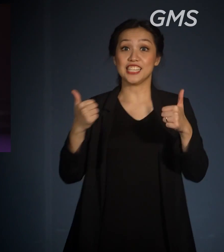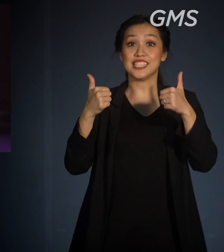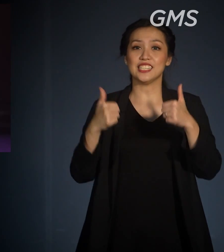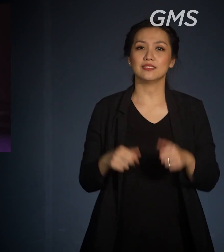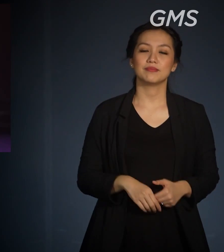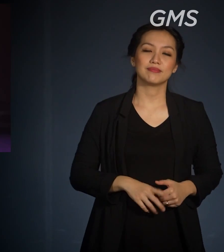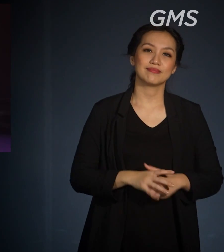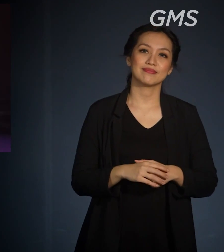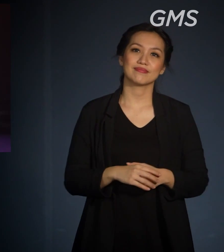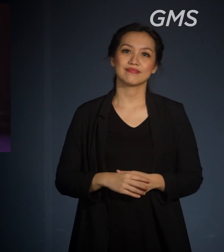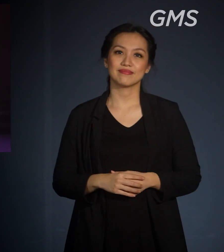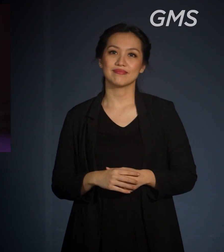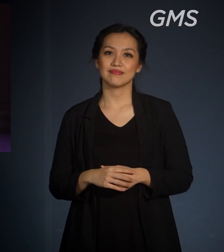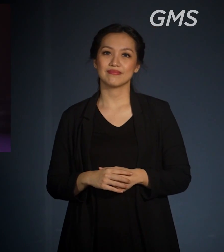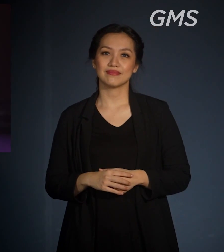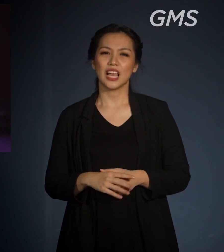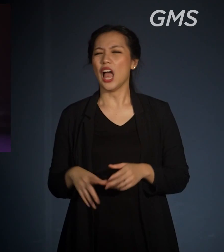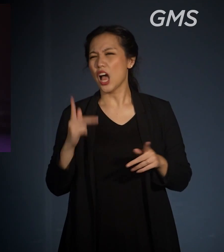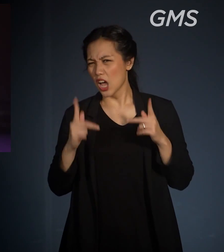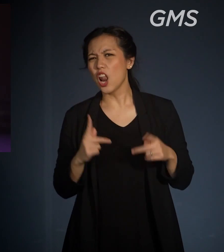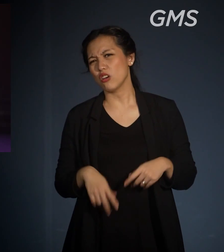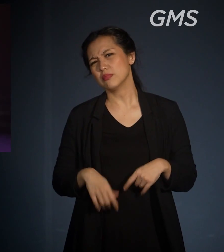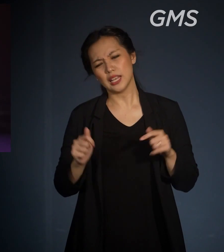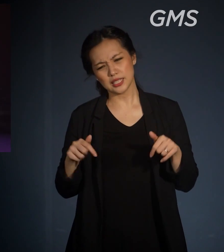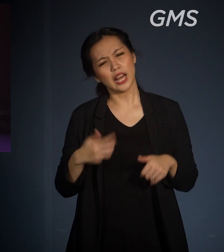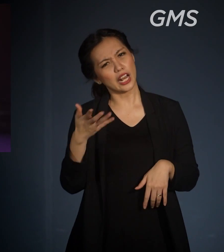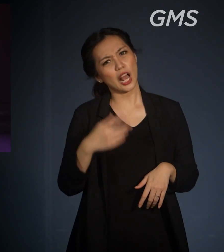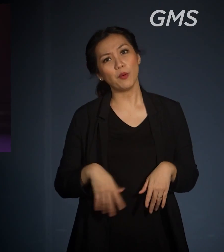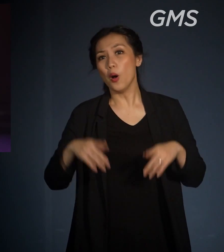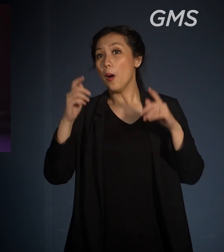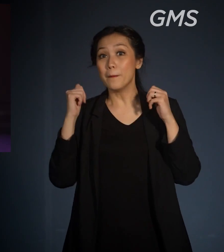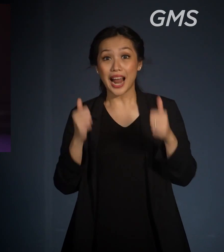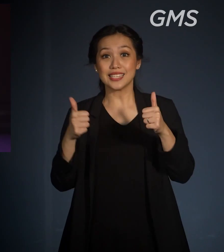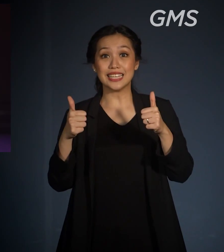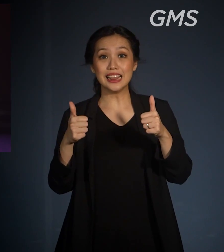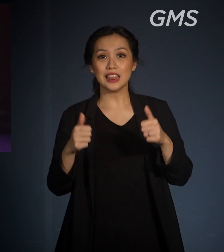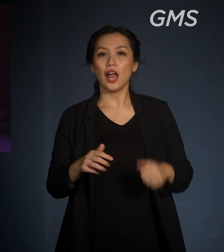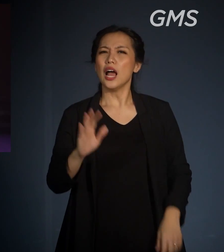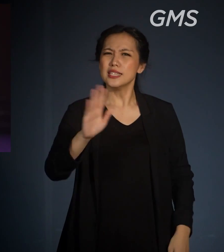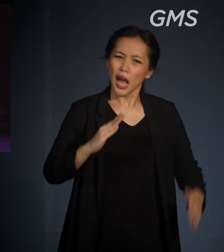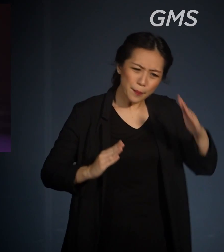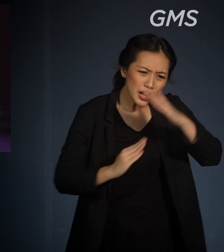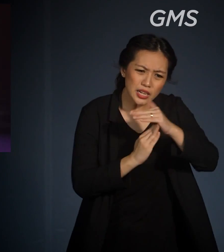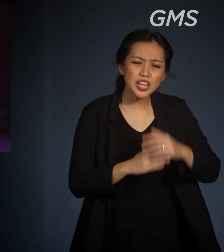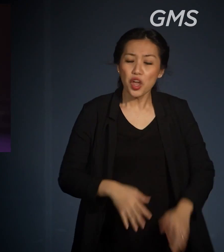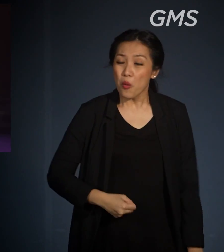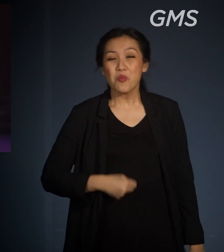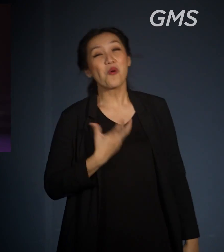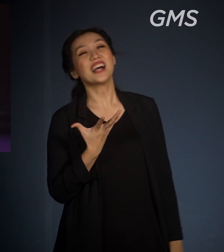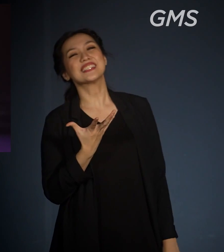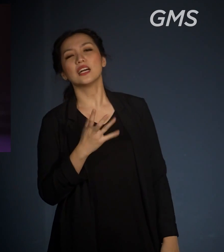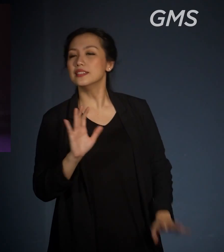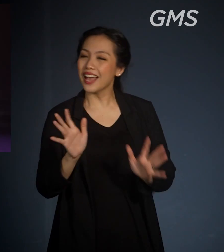Hari ini kalau Anda berhasil, Bapak Ibu Saudara, jangan berhenti dan puas di situ. Karena apa?